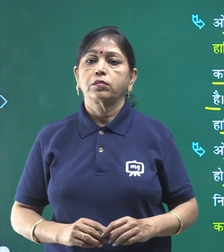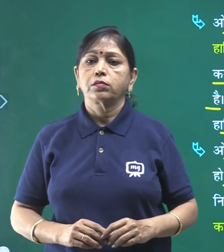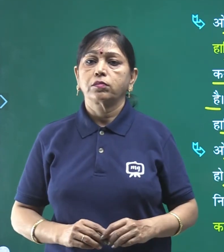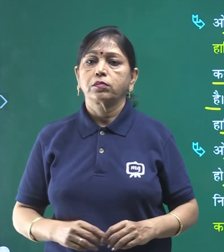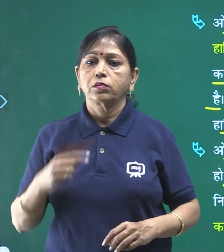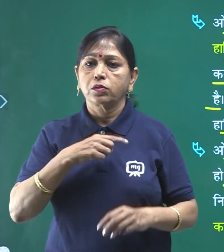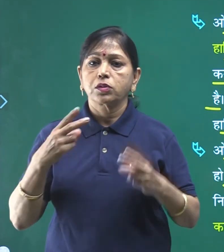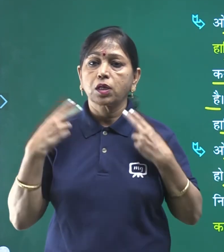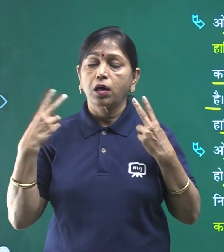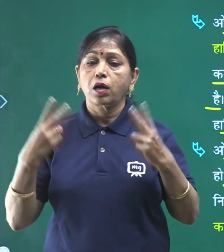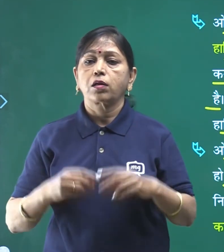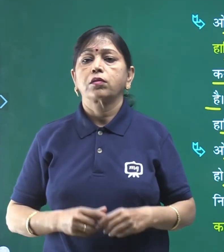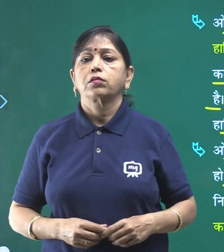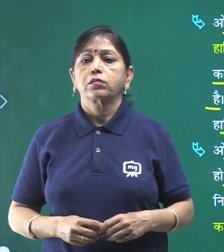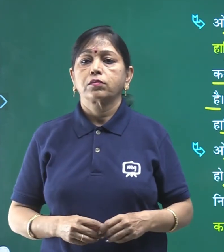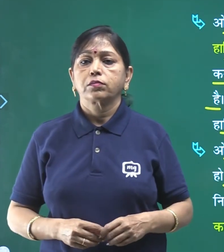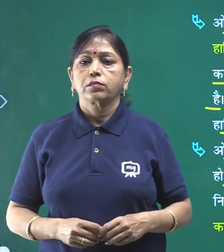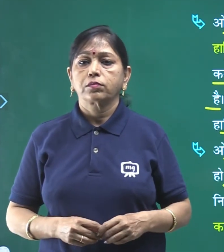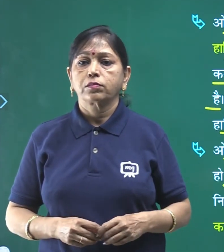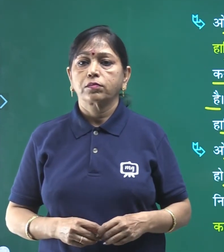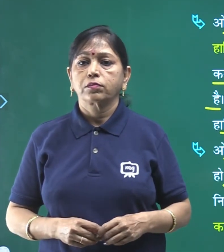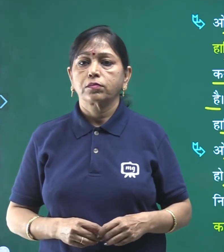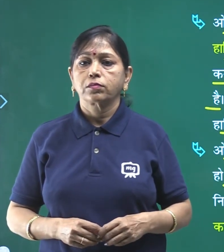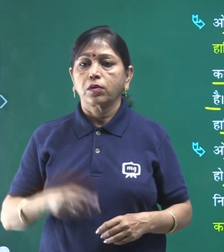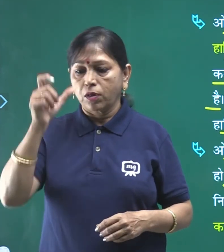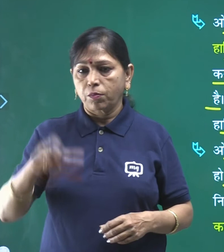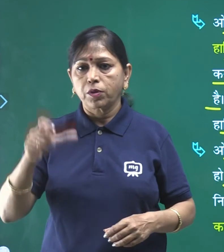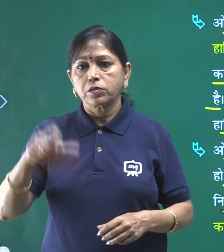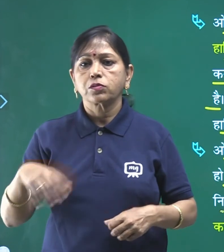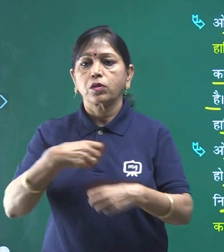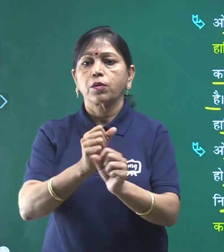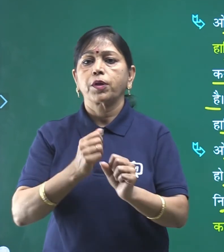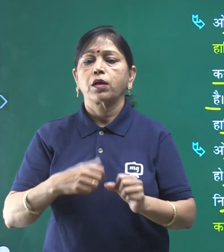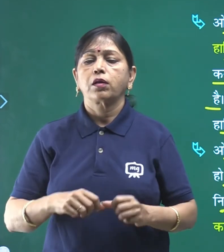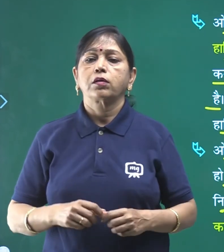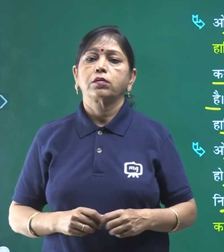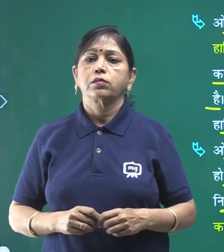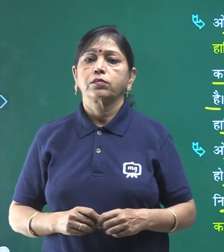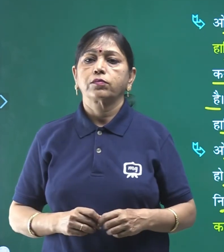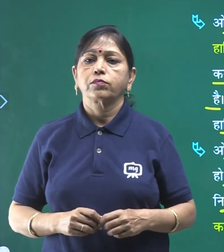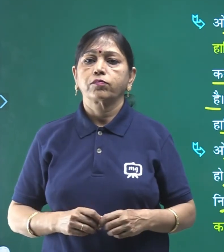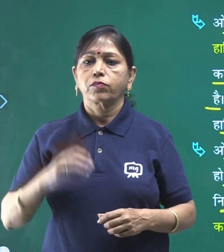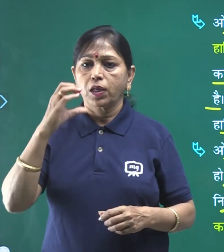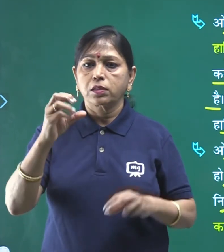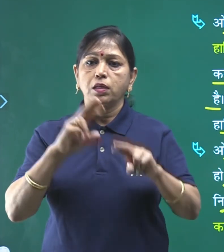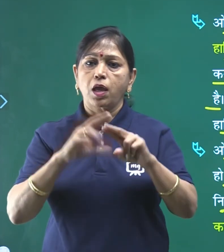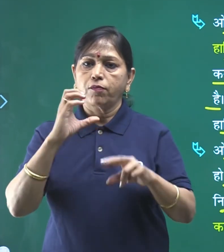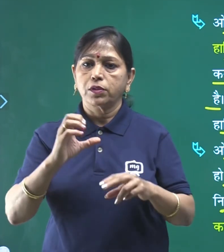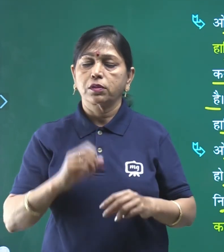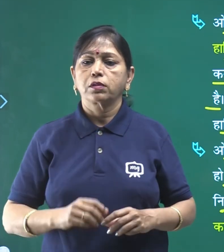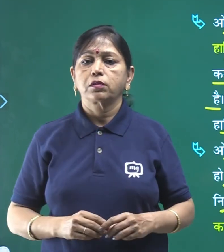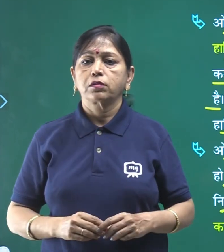है जिसका कारण मानव निर्मित ए सी एल सी